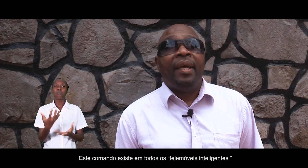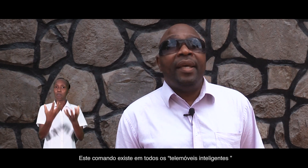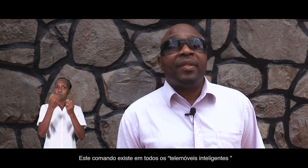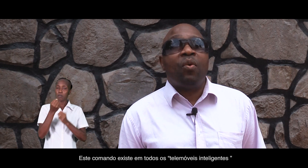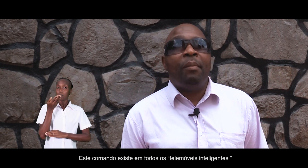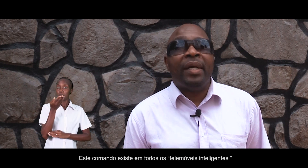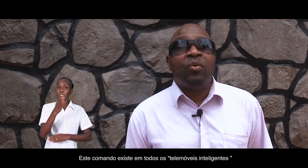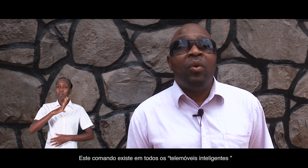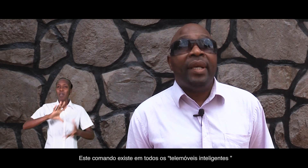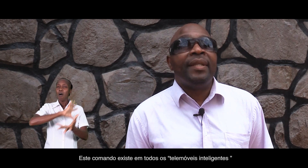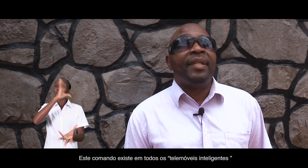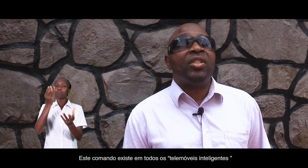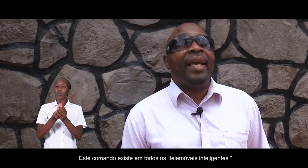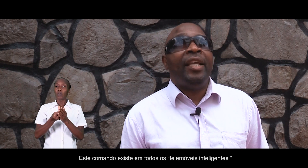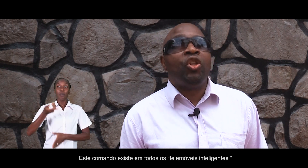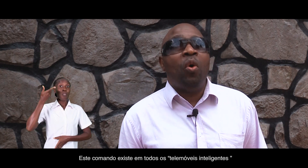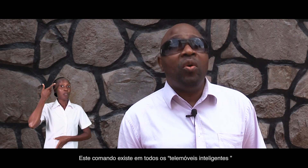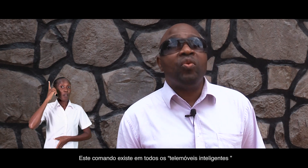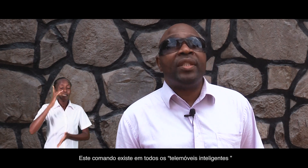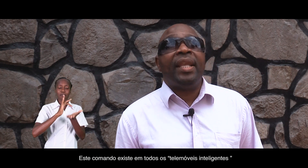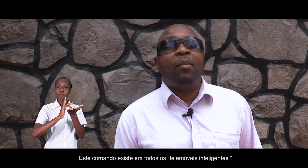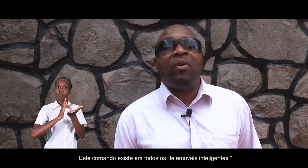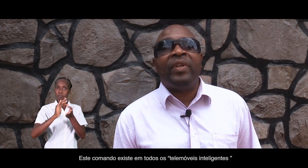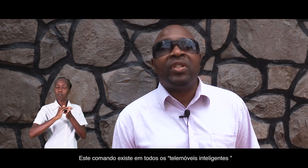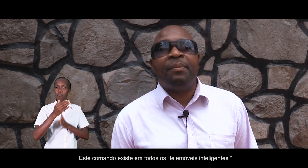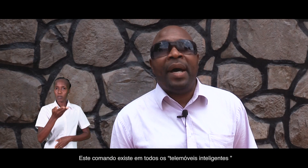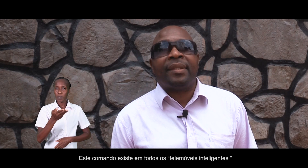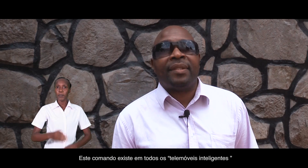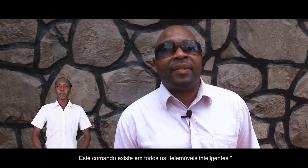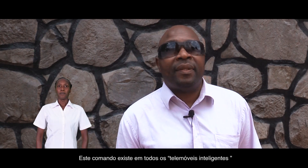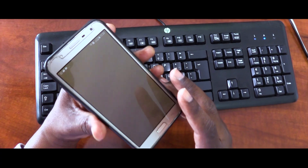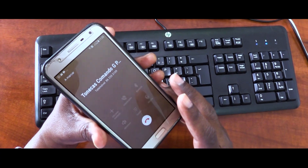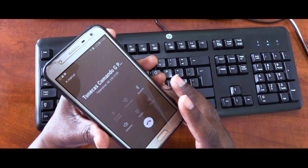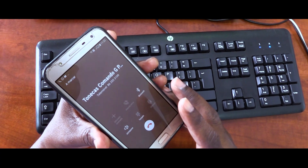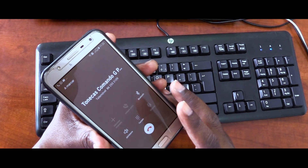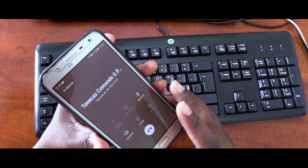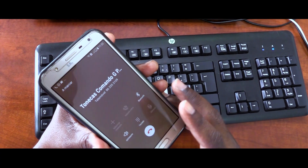Esse comando existe em todos os telemóveis smarts.